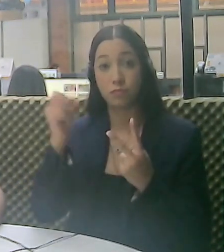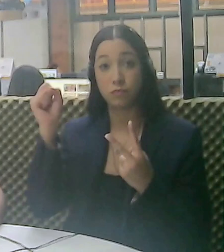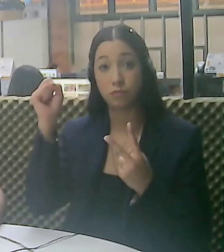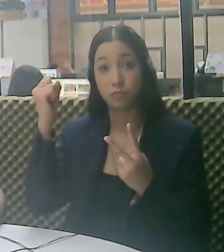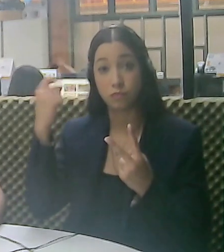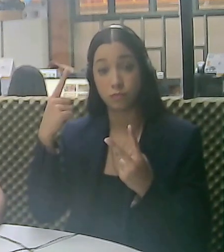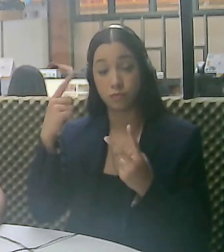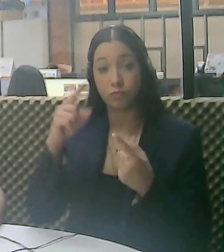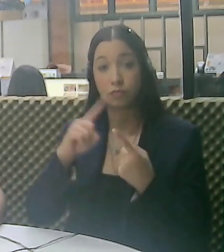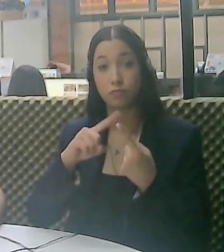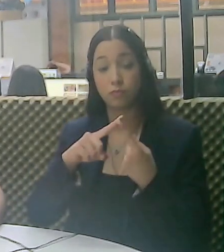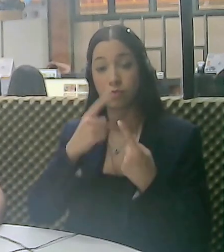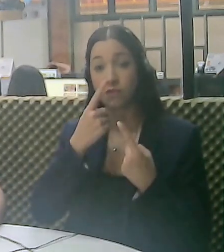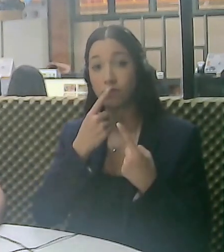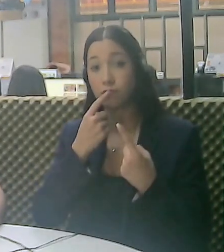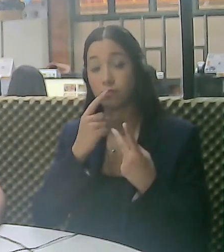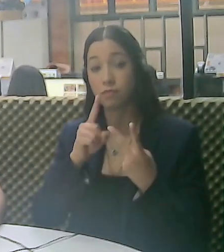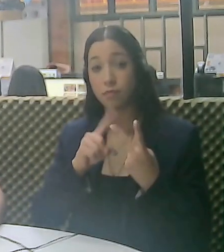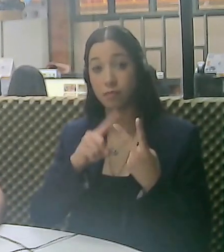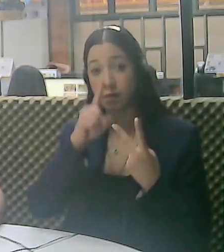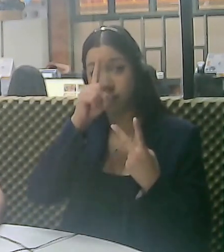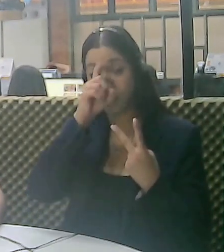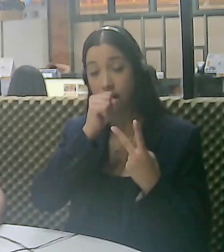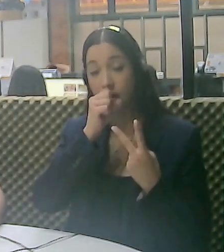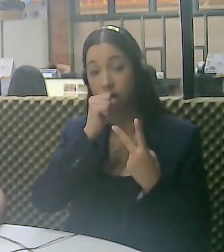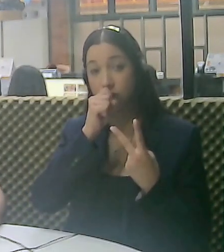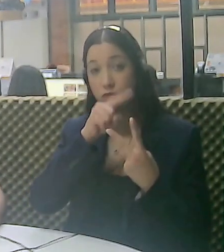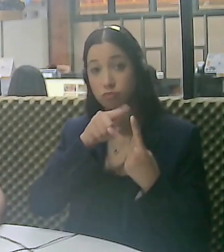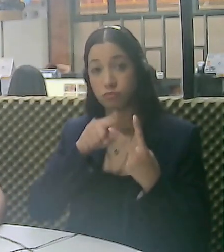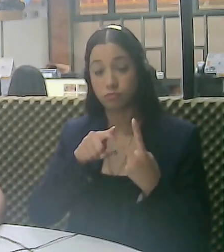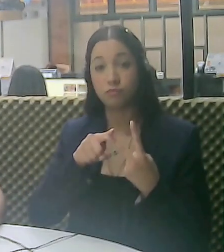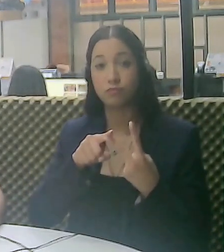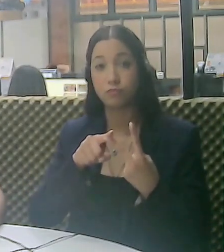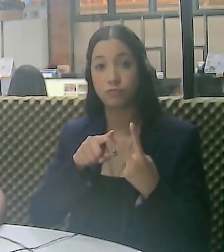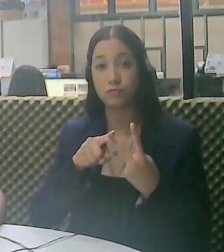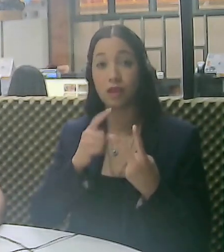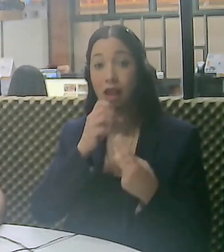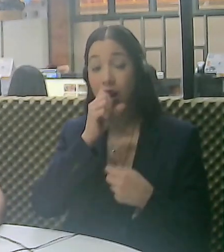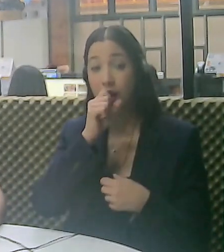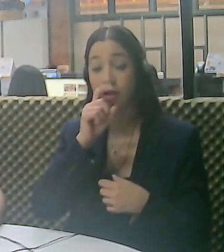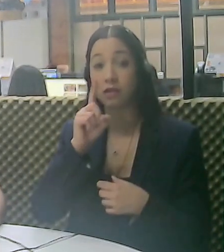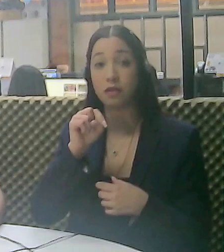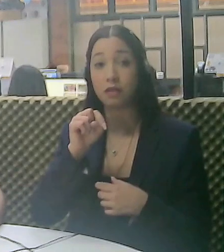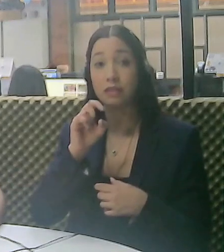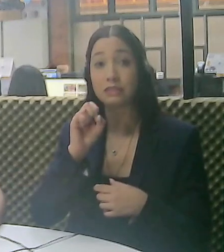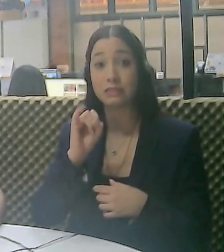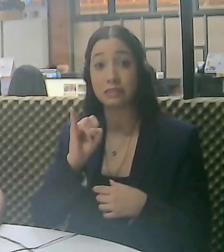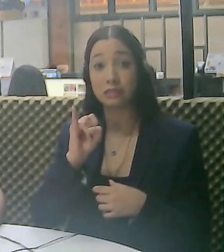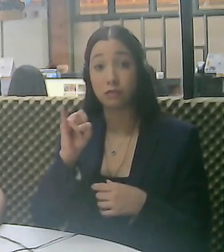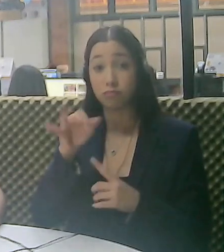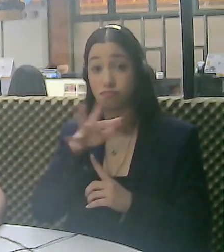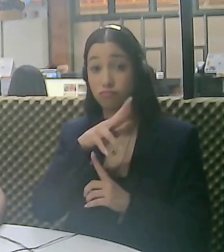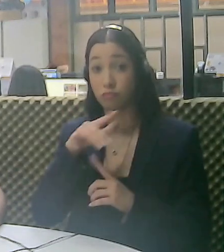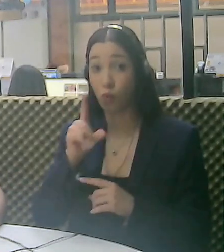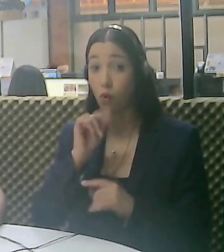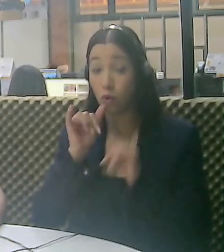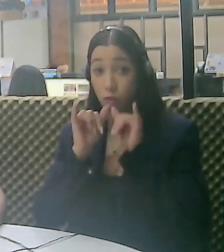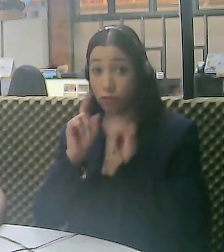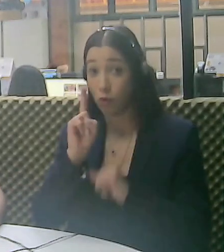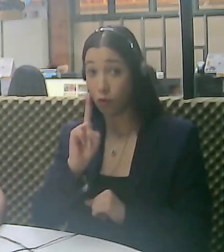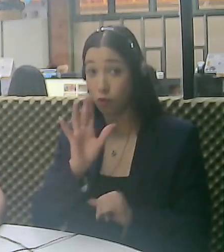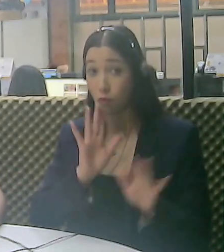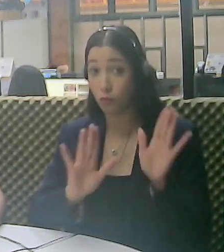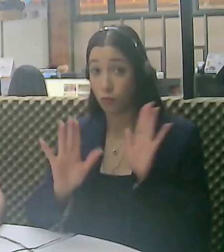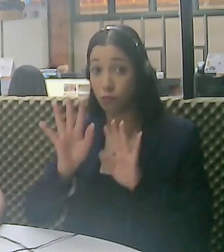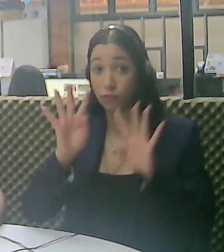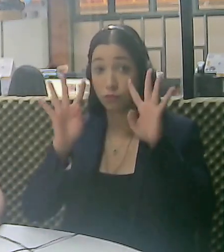LED, um na cor vermelha e outro na cor laranja. O sinal laranja será aceso quando a situação for de alerta, para